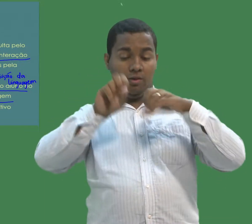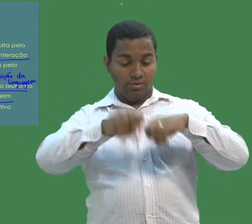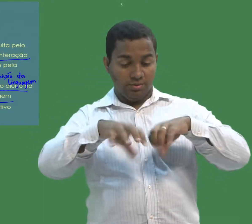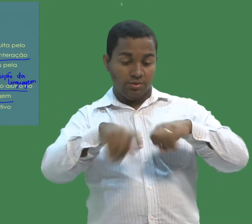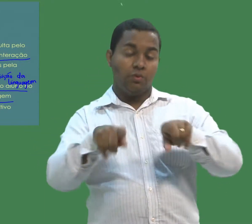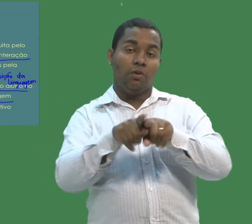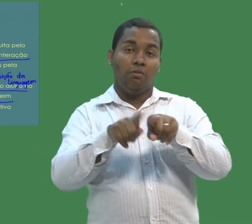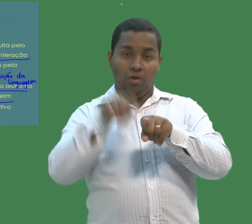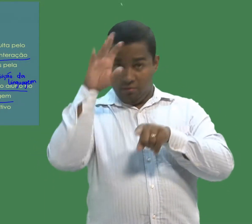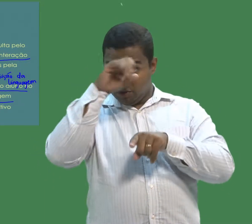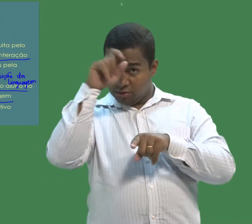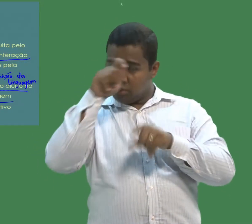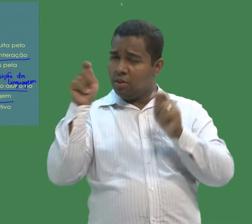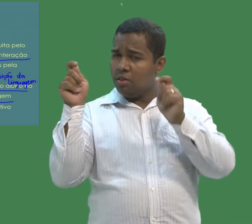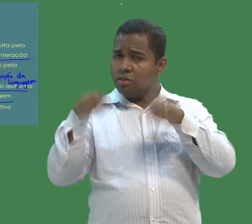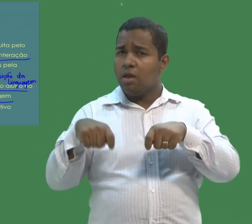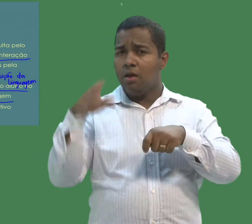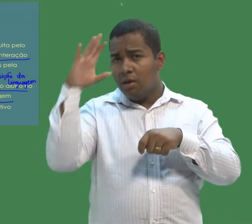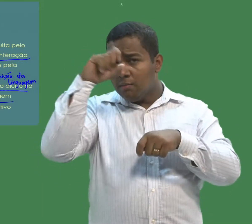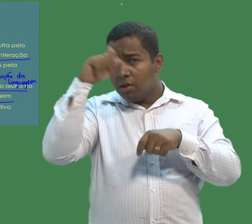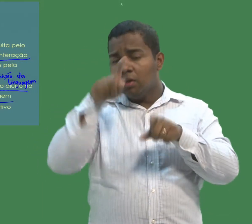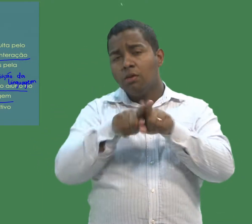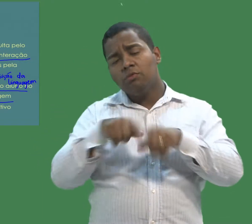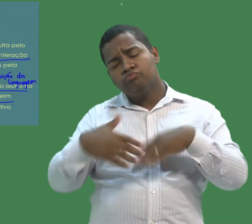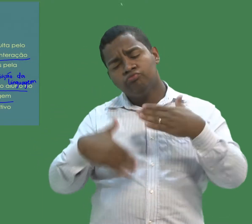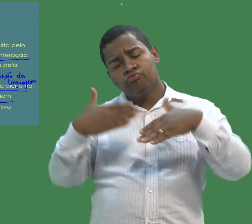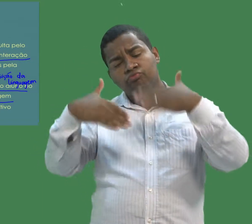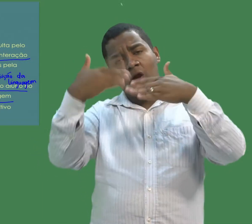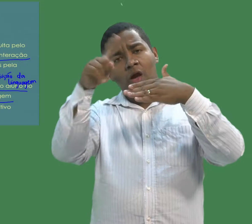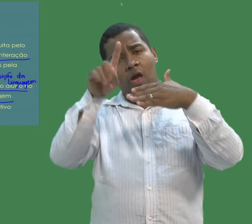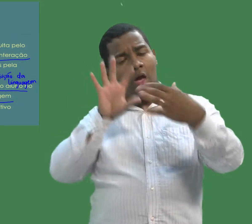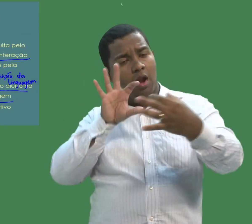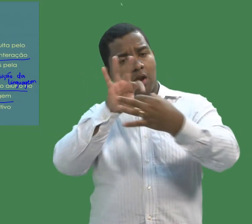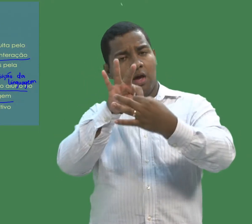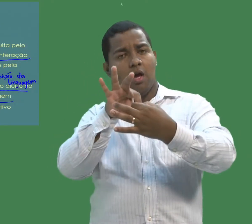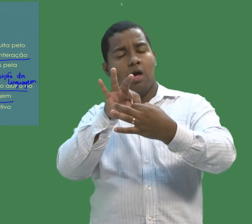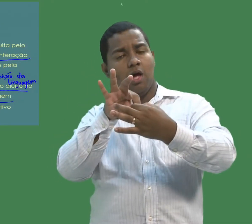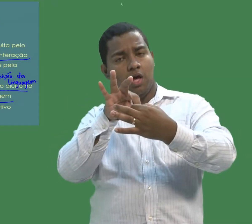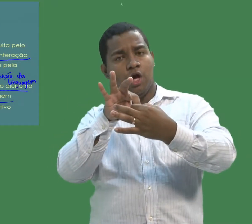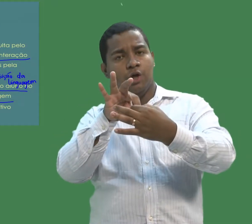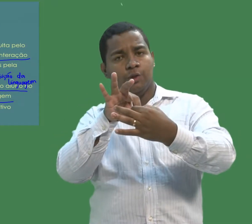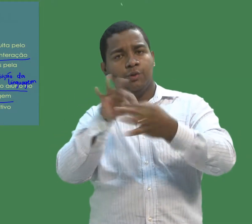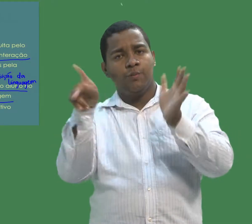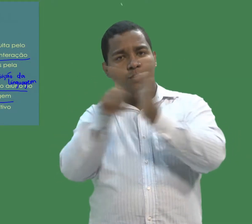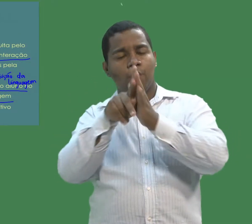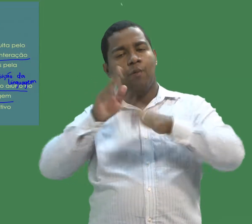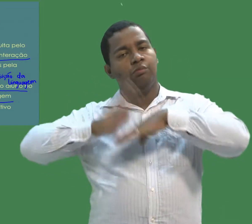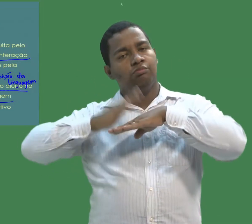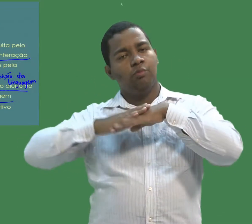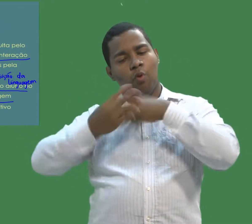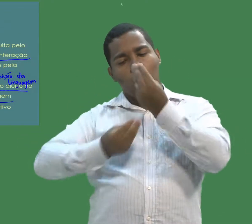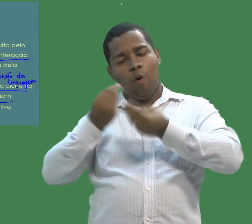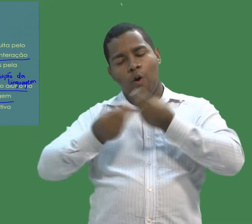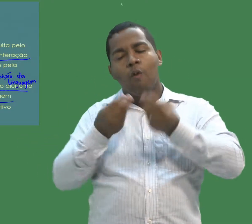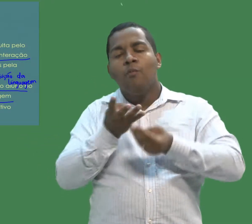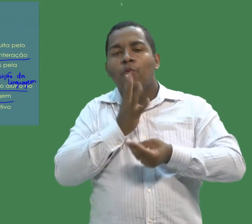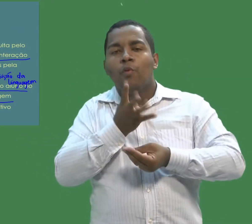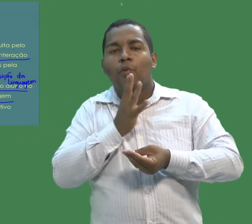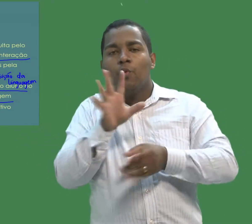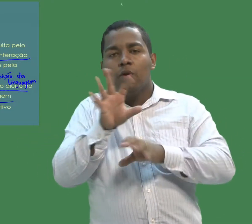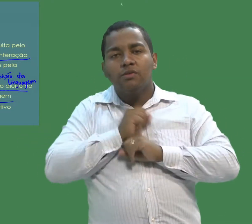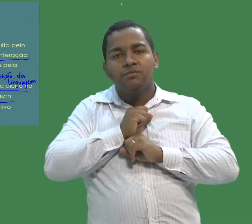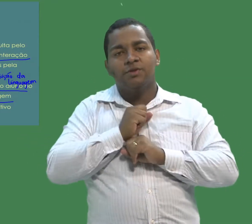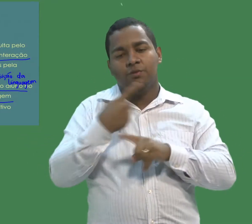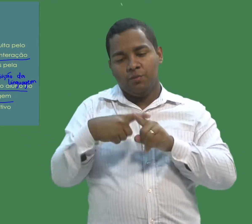seja, ele está apto realmente a aprender e desenvolver essa sua habilidade ligada à questão da produção de conhecimento.